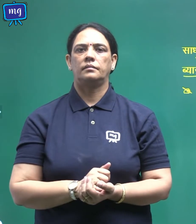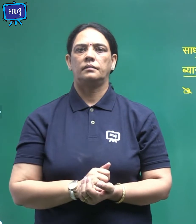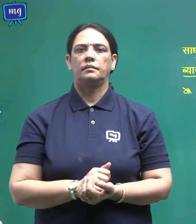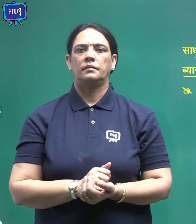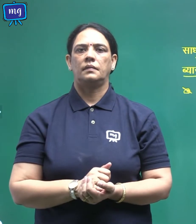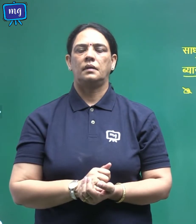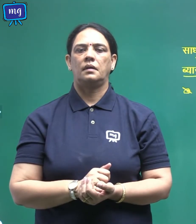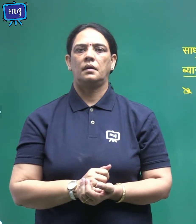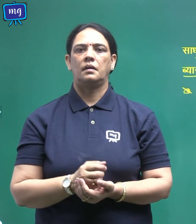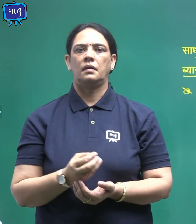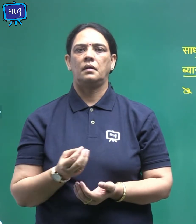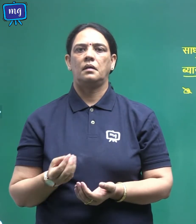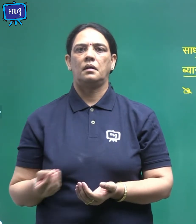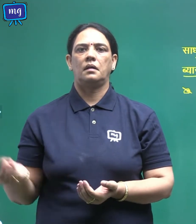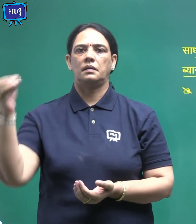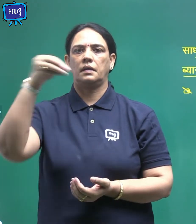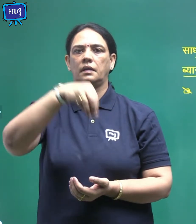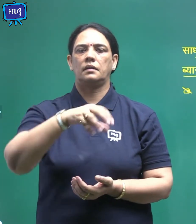अतिरिक्त